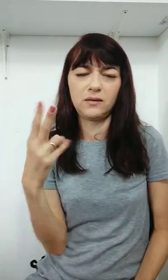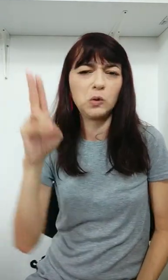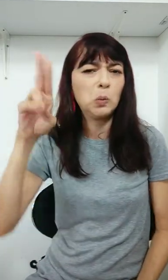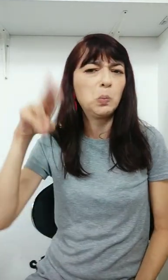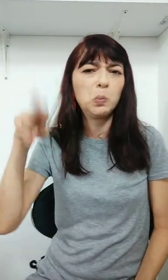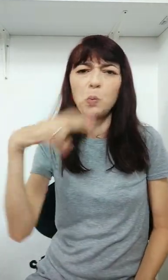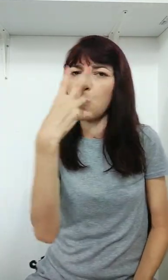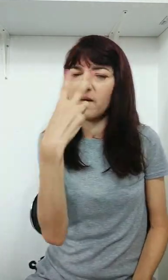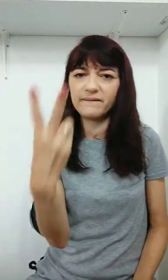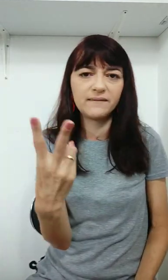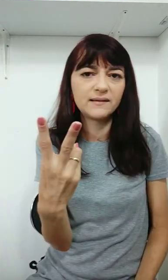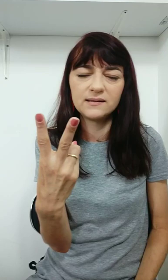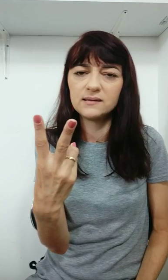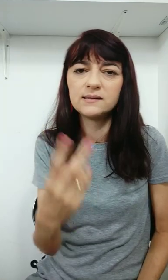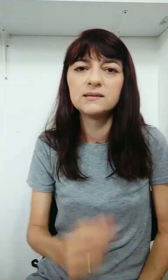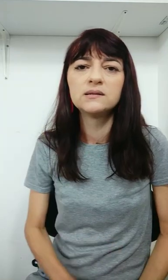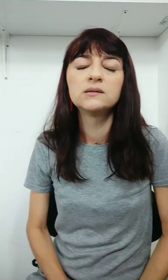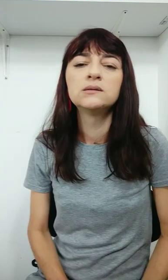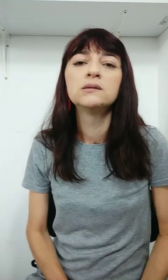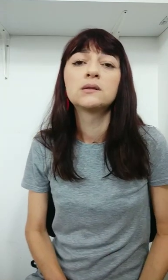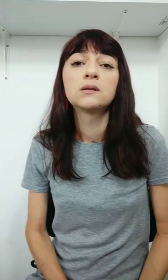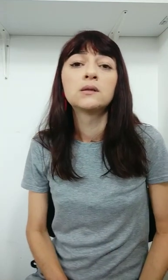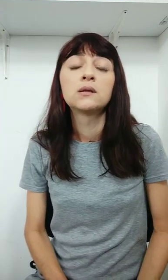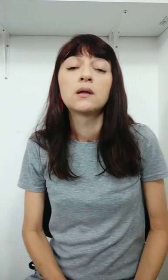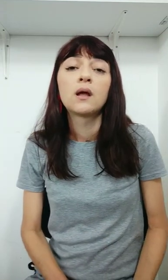né, onde ele foi desrespeitado por ser ouvinte.